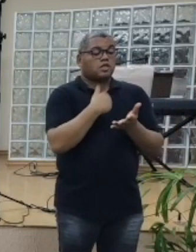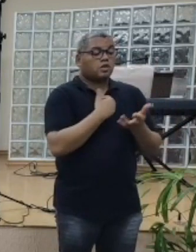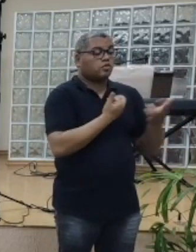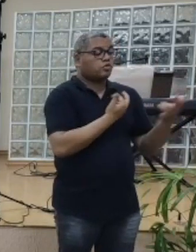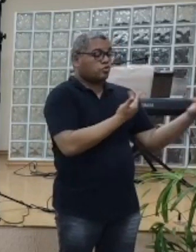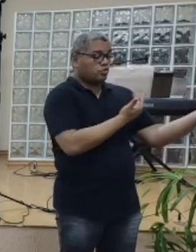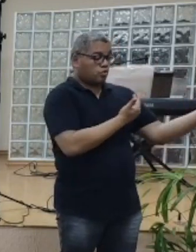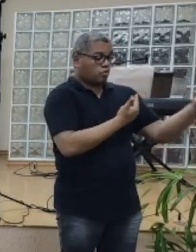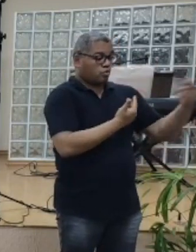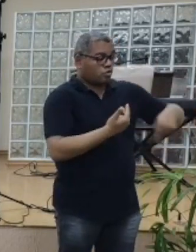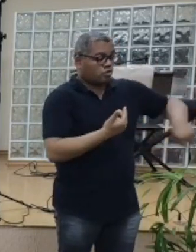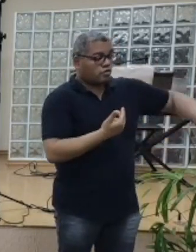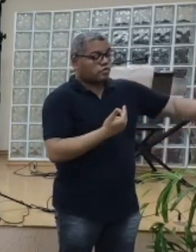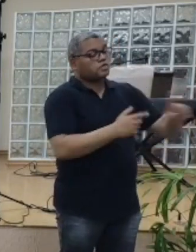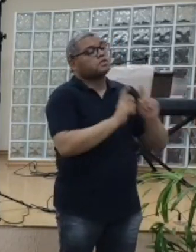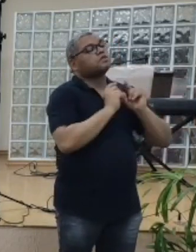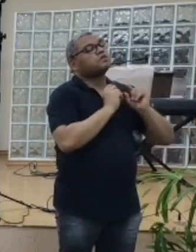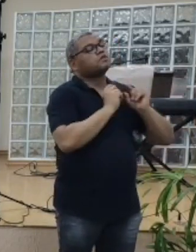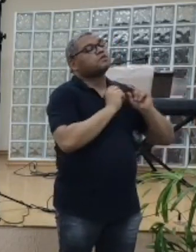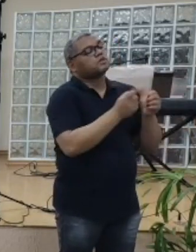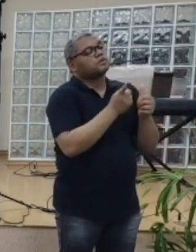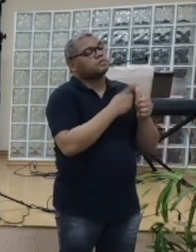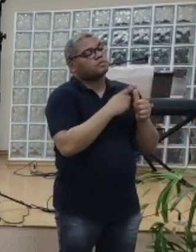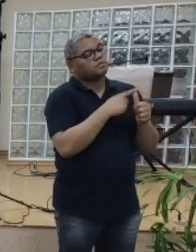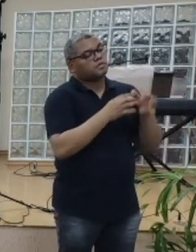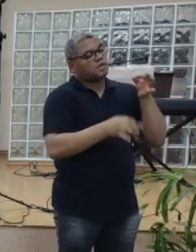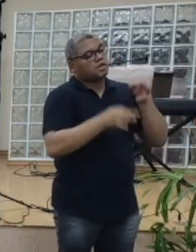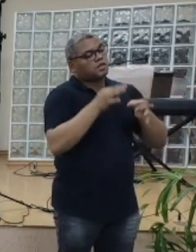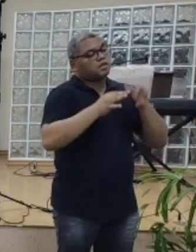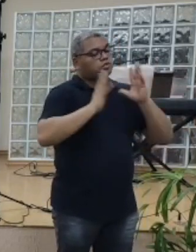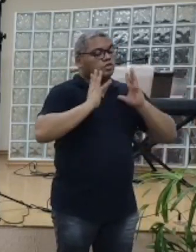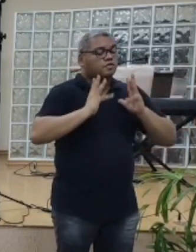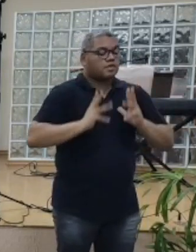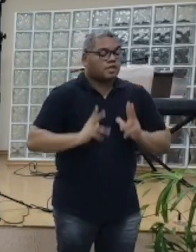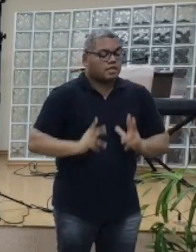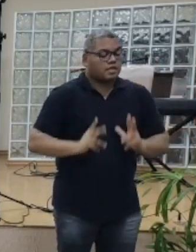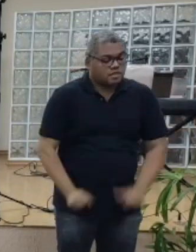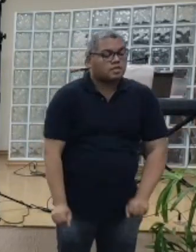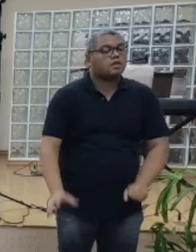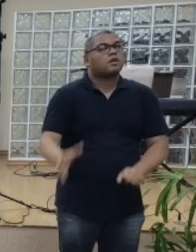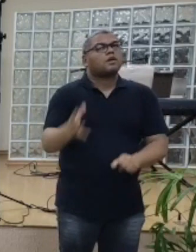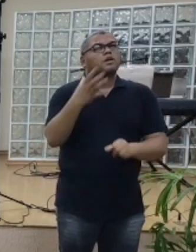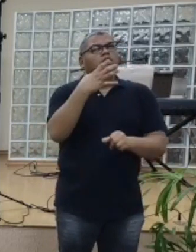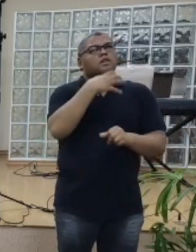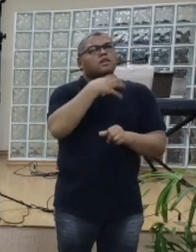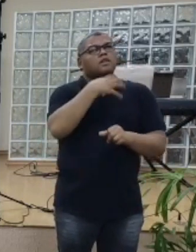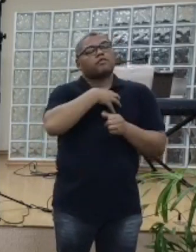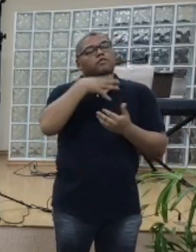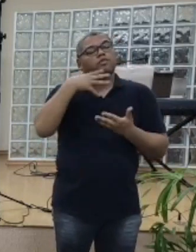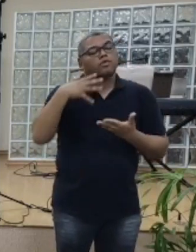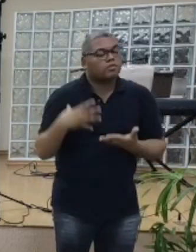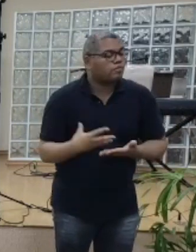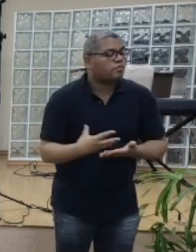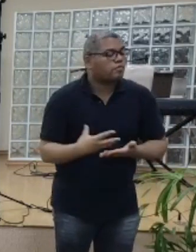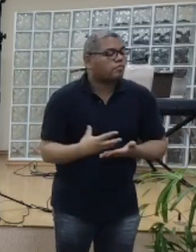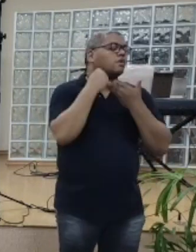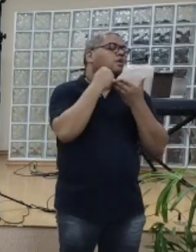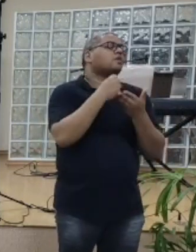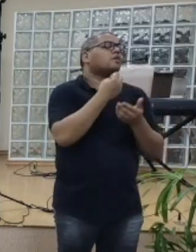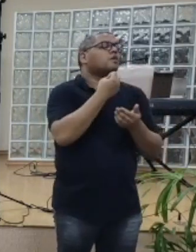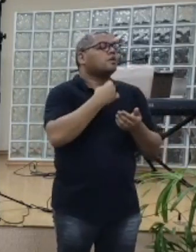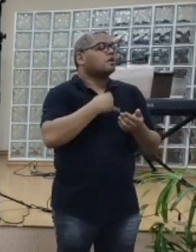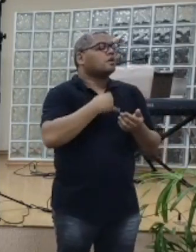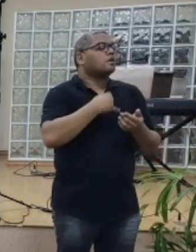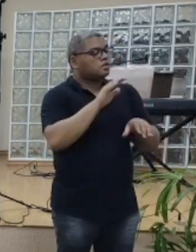Igual a vocês em quê? Primeiro, na justificação, na maneira em que ele foi salvo. Então, se a gente fizesse